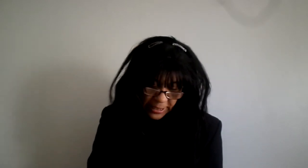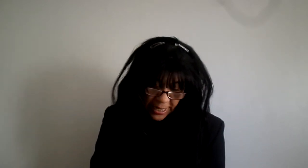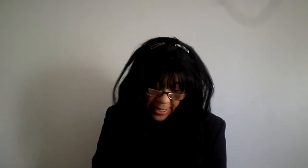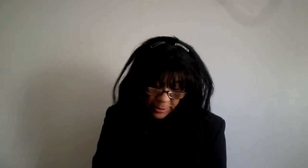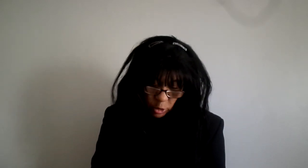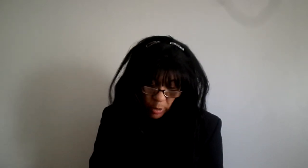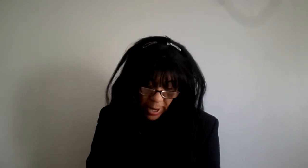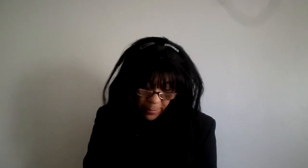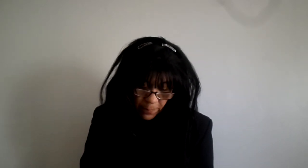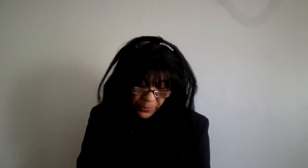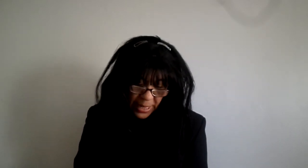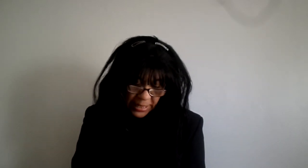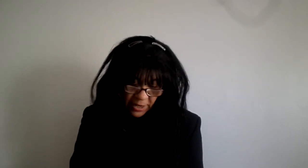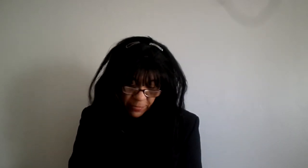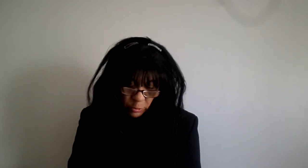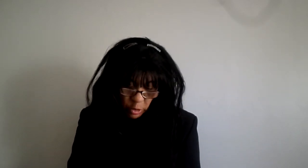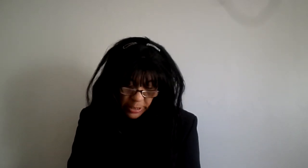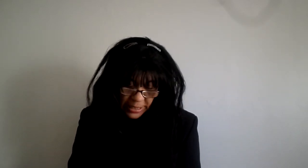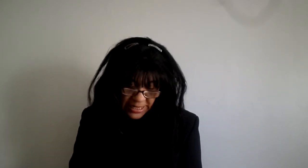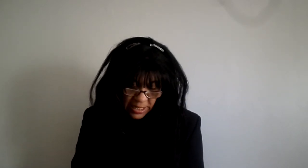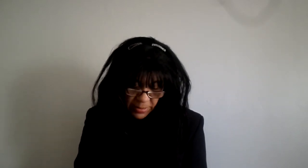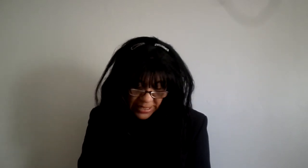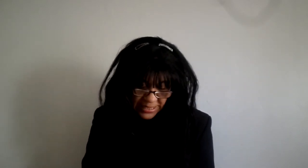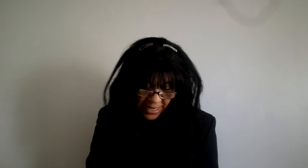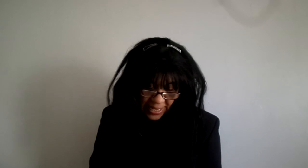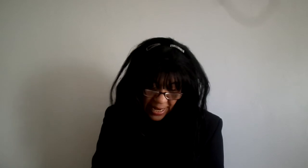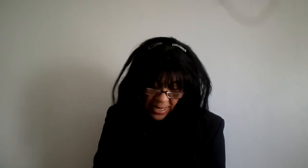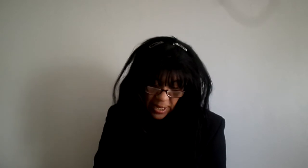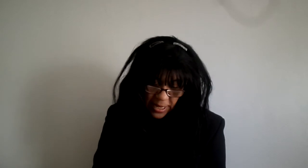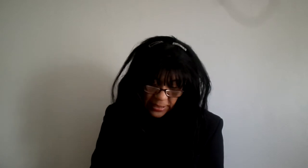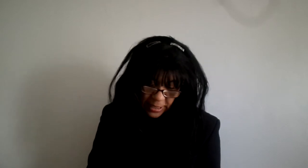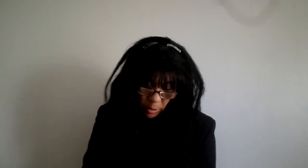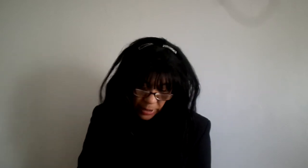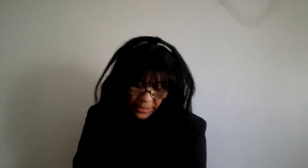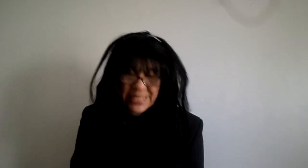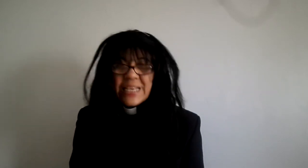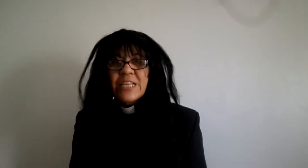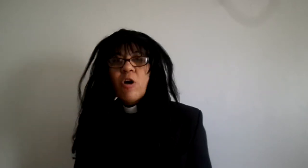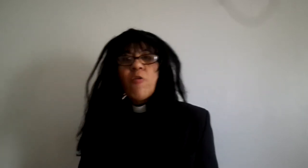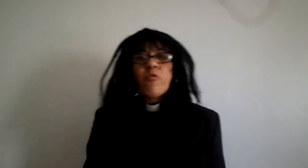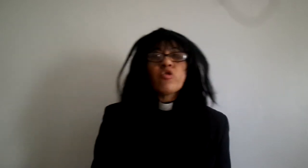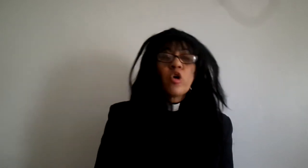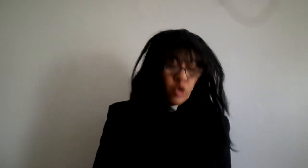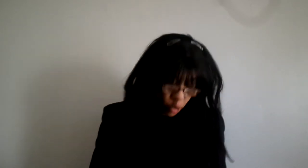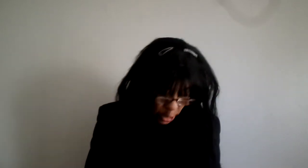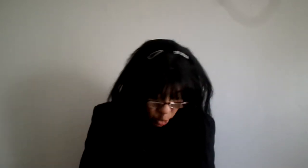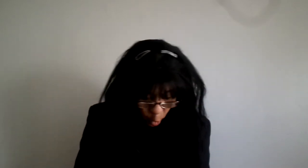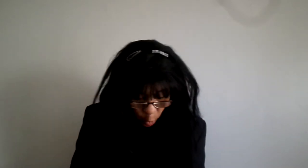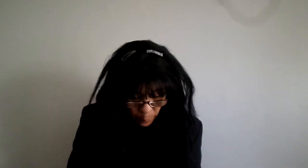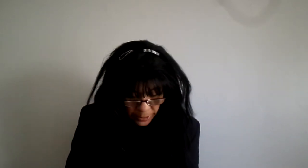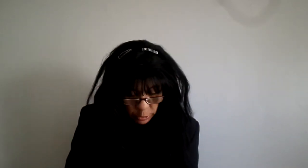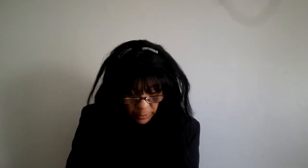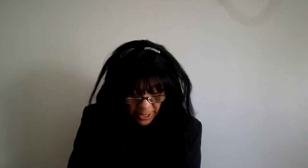tierra, todo algo, que es fruto y que la semilla será de comer. Quiere decir que Dios fundó todito, completo, ¿verdad?